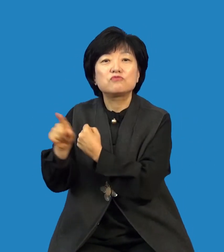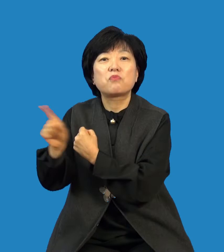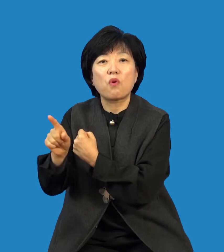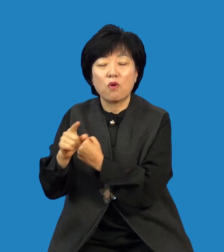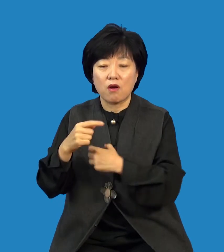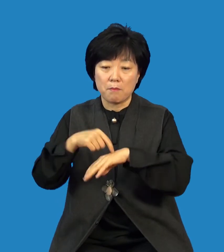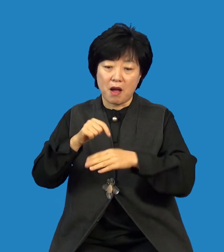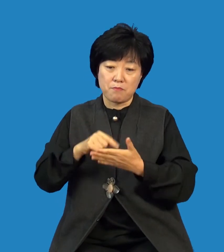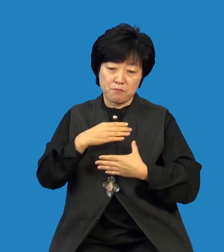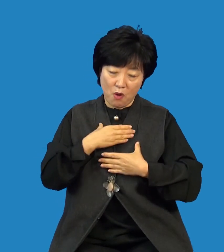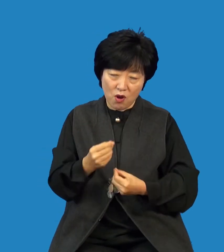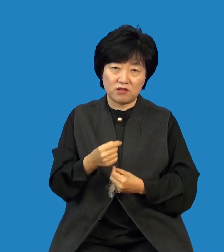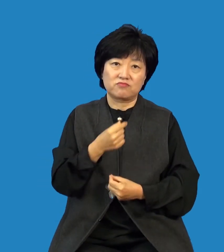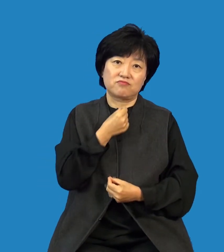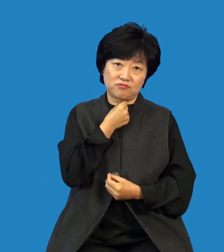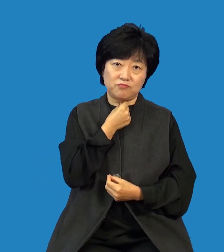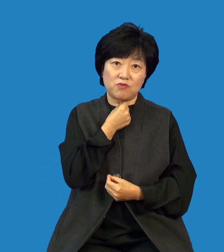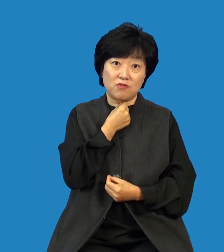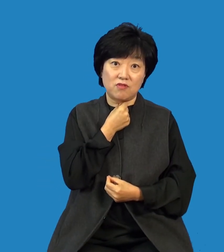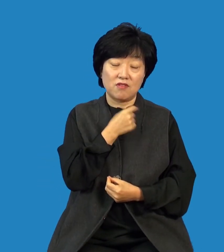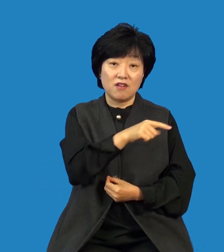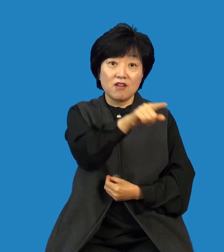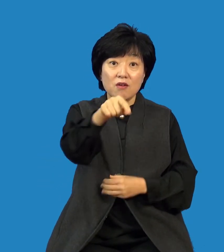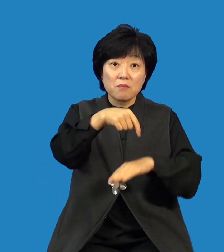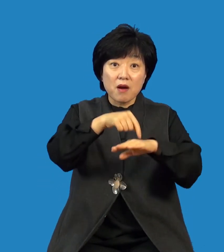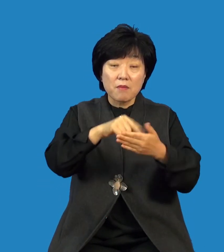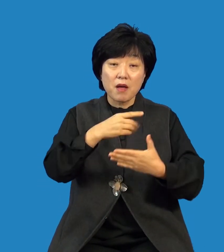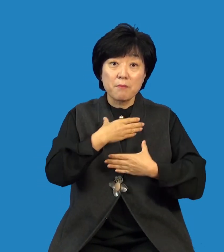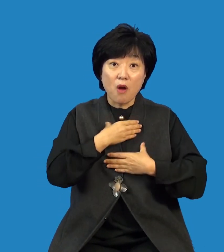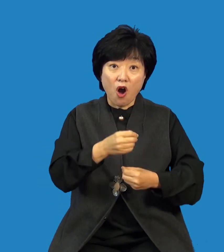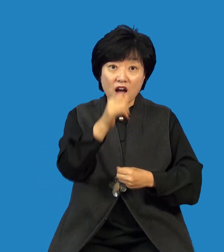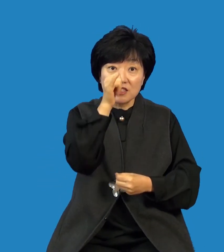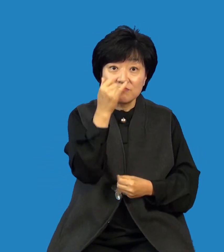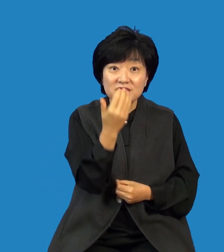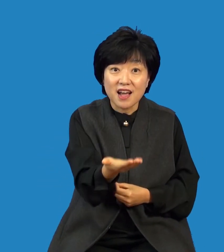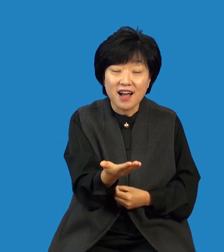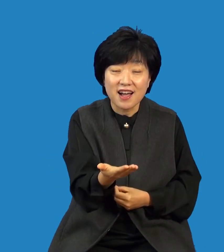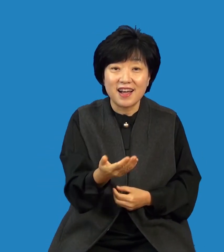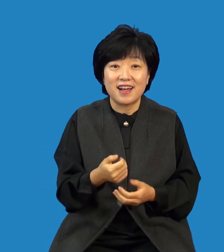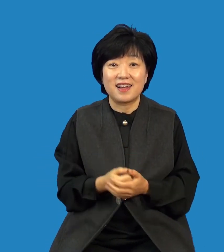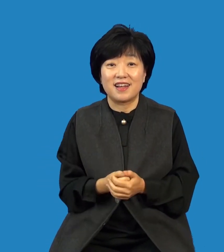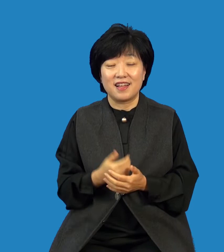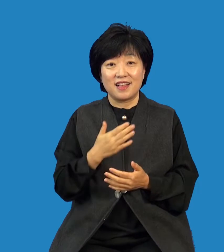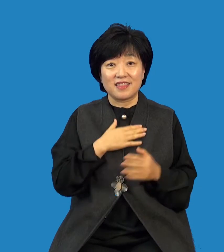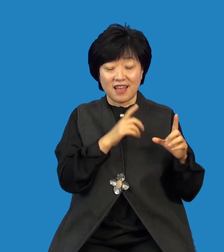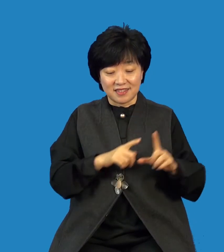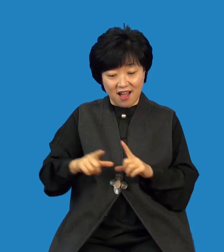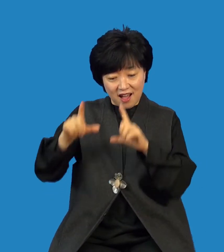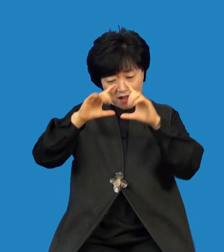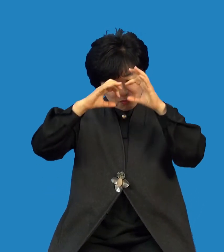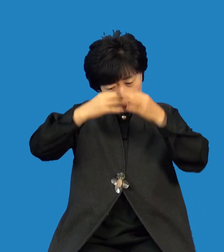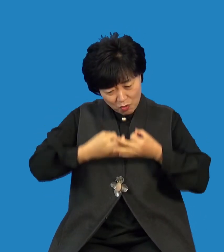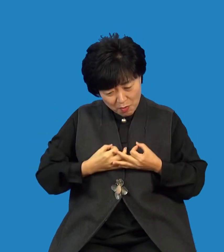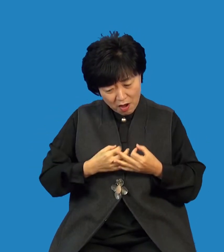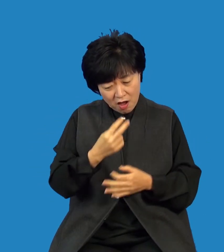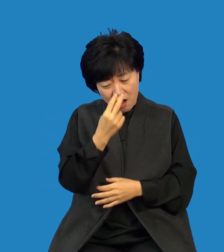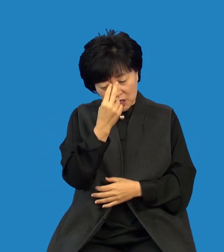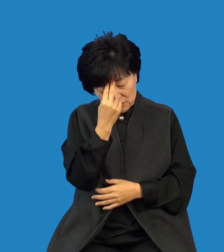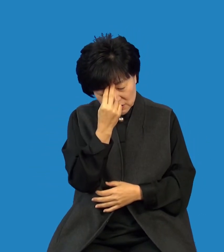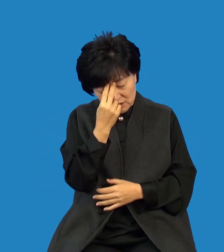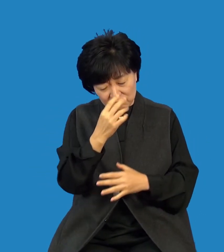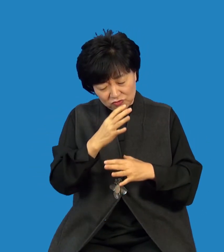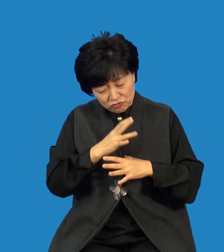위해서라고 합니다. 여러분은 어떠세요? 여러분 마음에 평안이 있으십니까? 우리 삶 속에 보면 많은 근심과 불안과